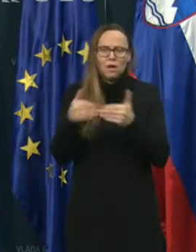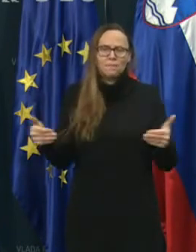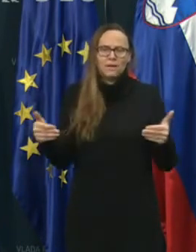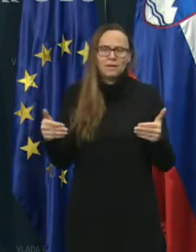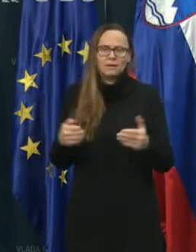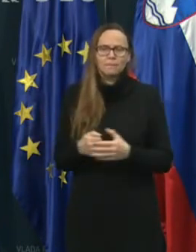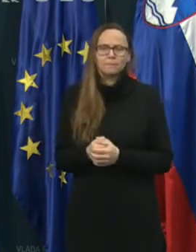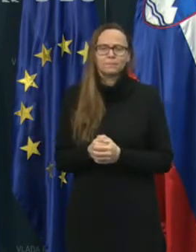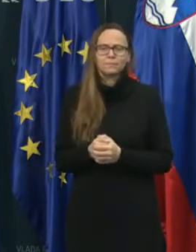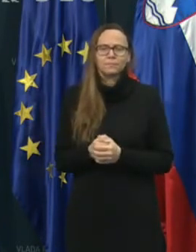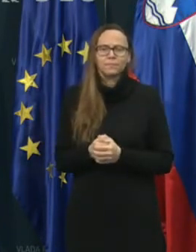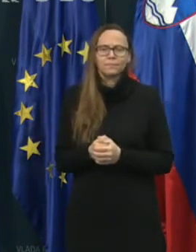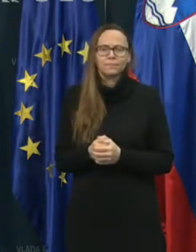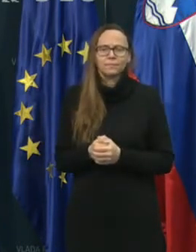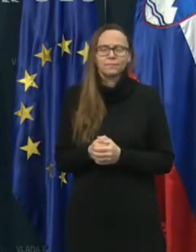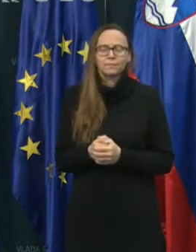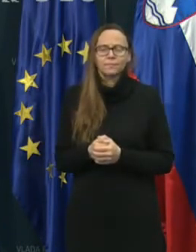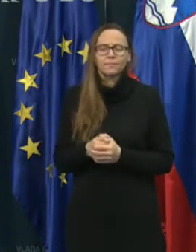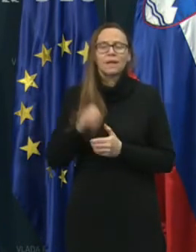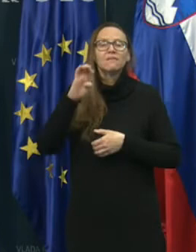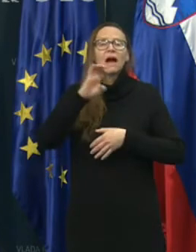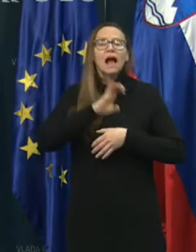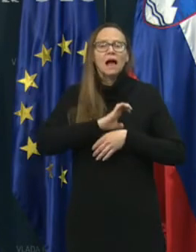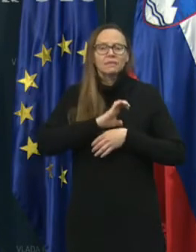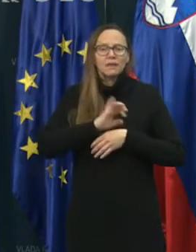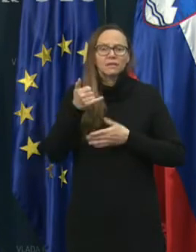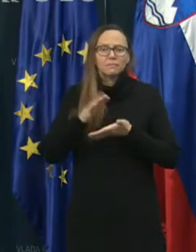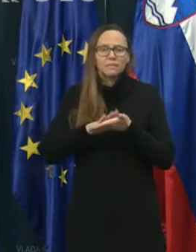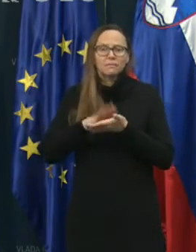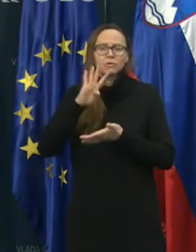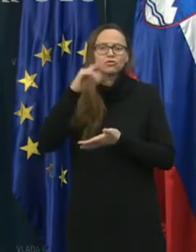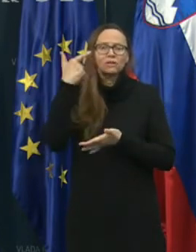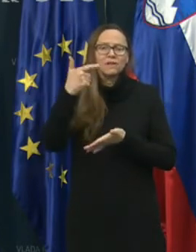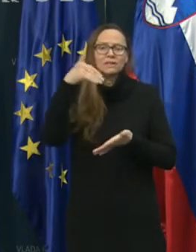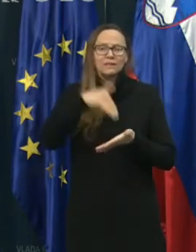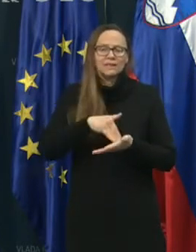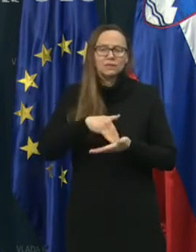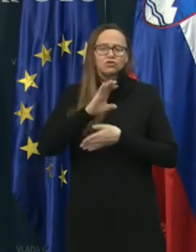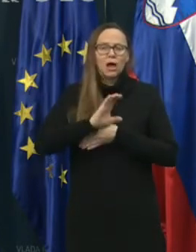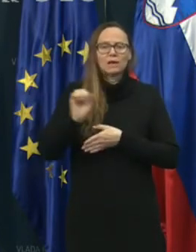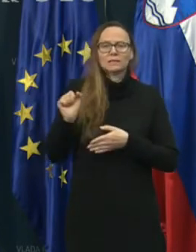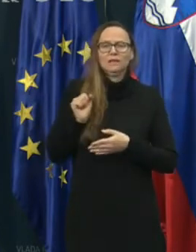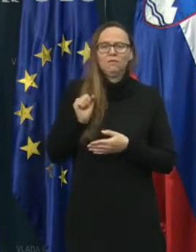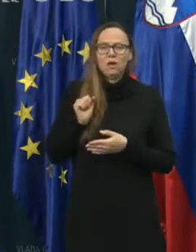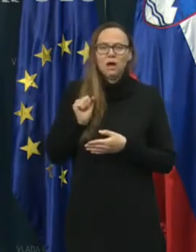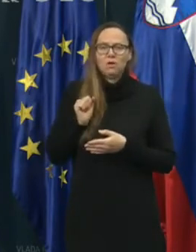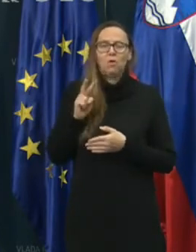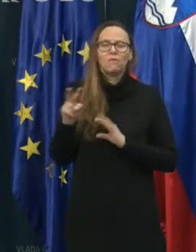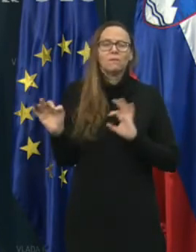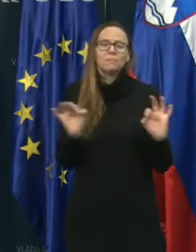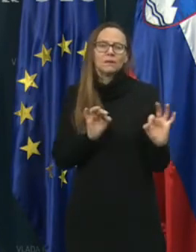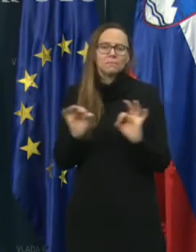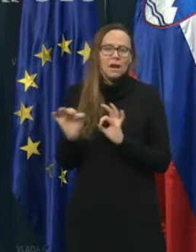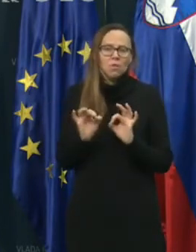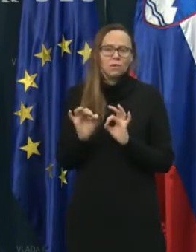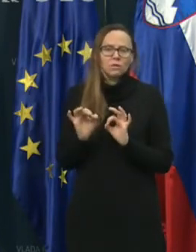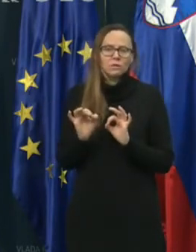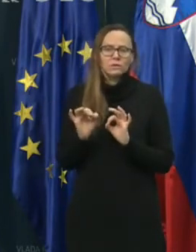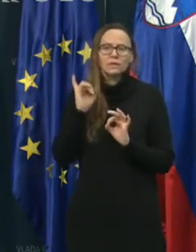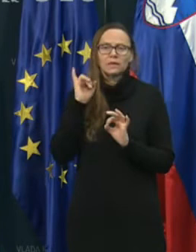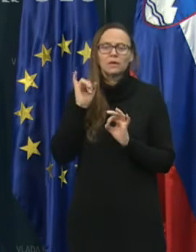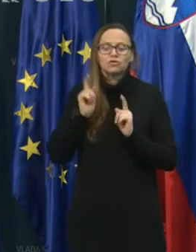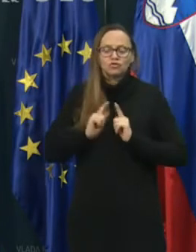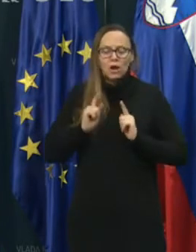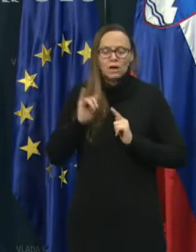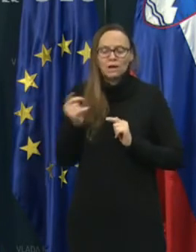meje. V Kanadi, na primer, 24.000 kanadskih vojakov v pripravljenosti